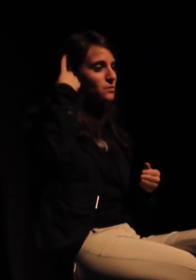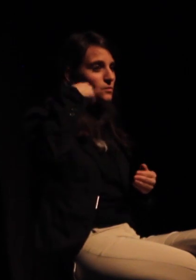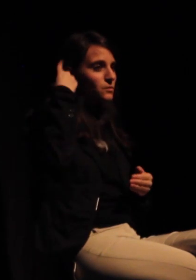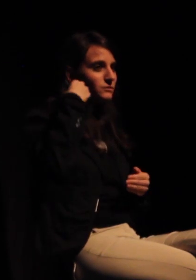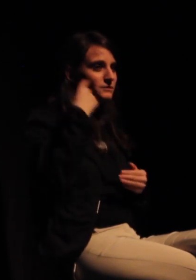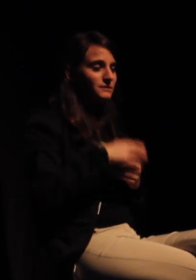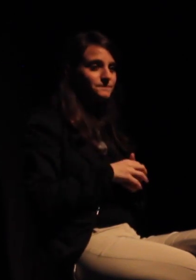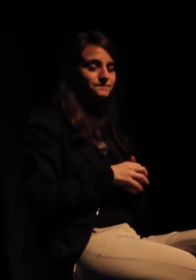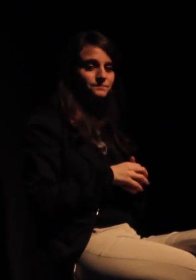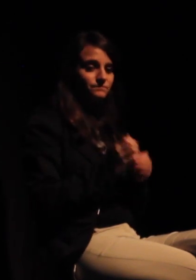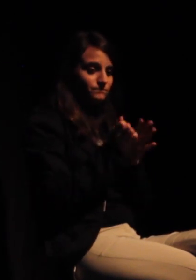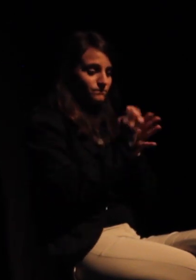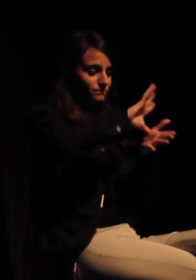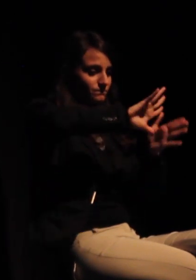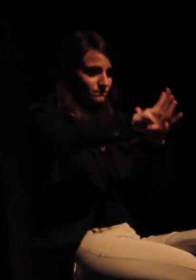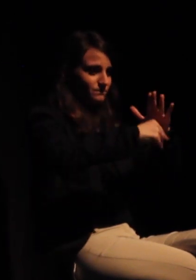corrupção total.